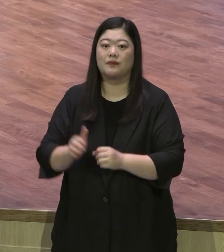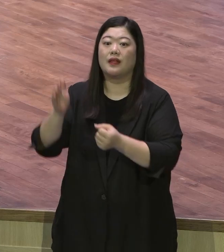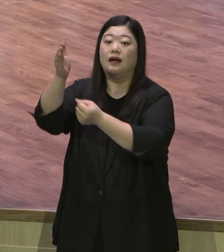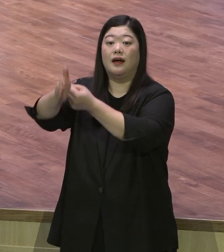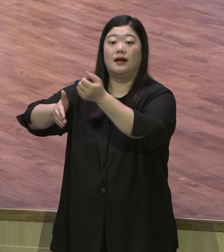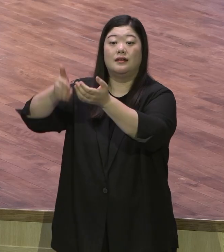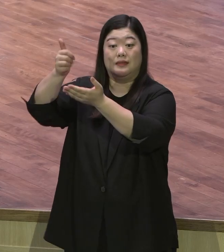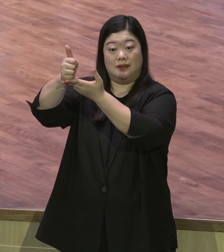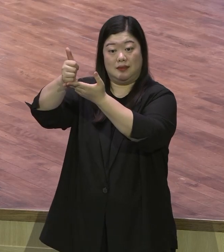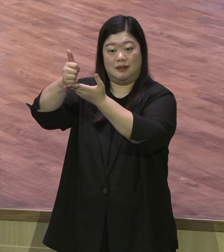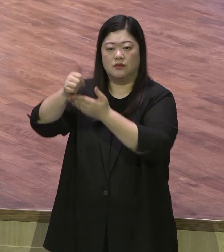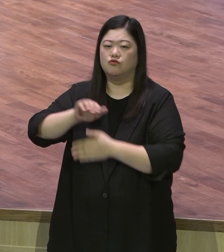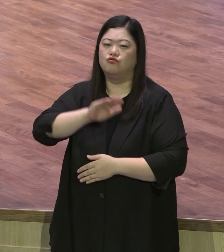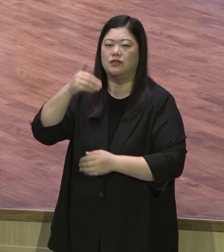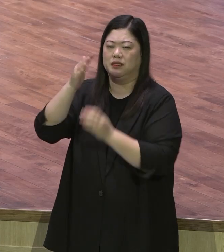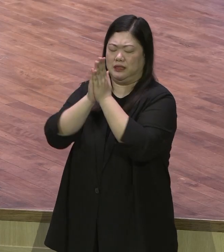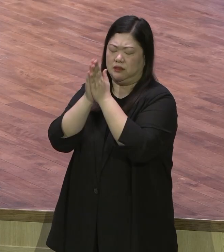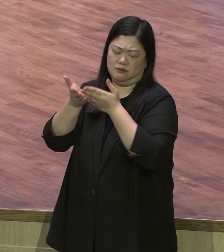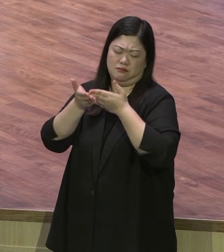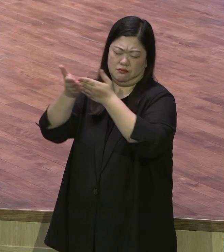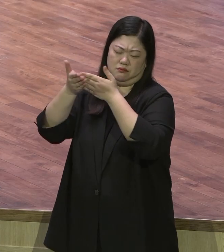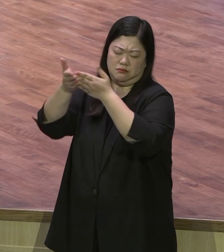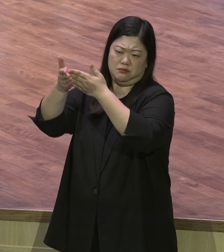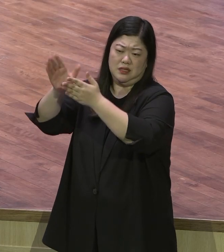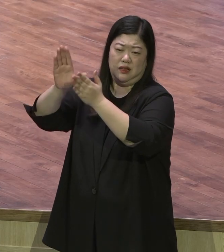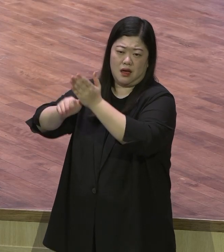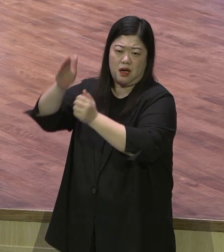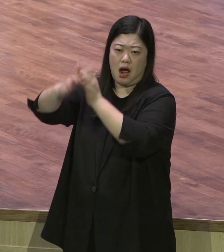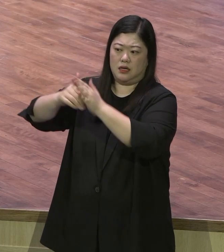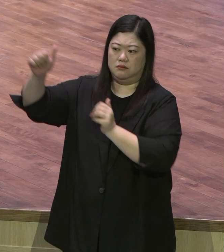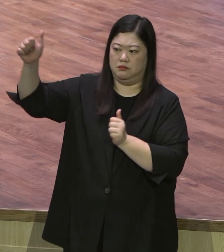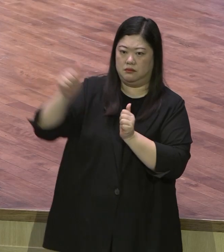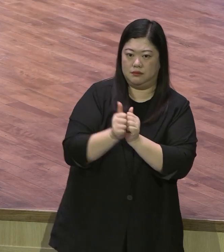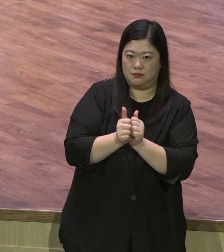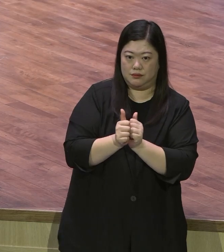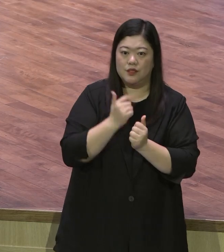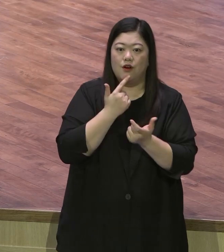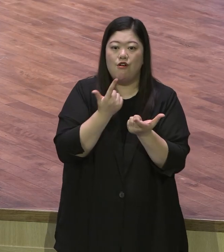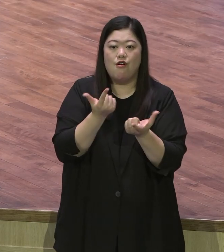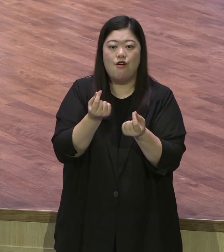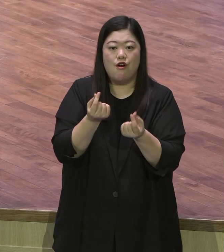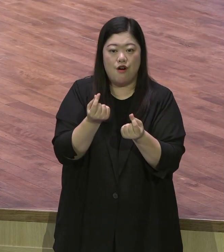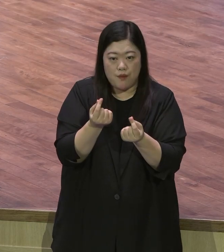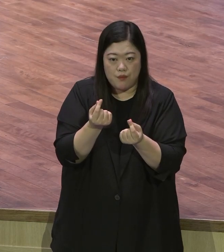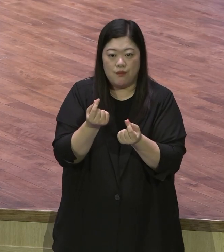우리가 그에게 기도할 때마다 우리에게 가까이 하심과 같이 그 신이